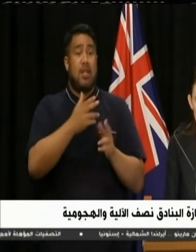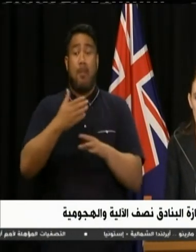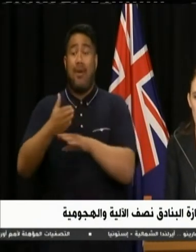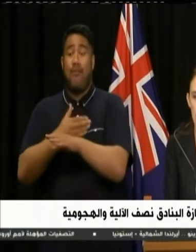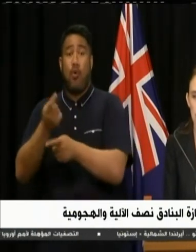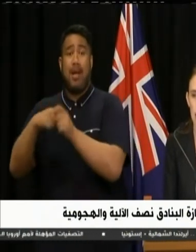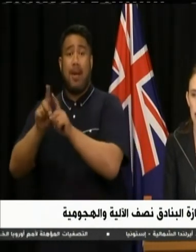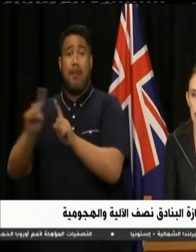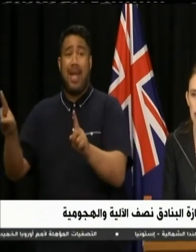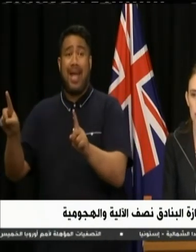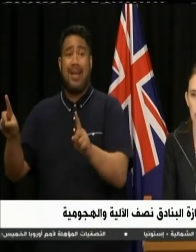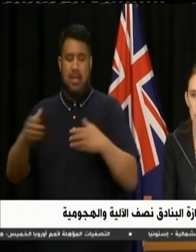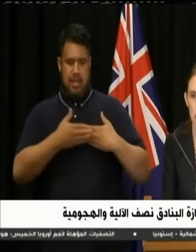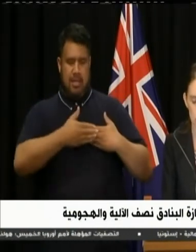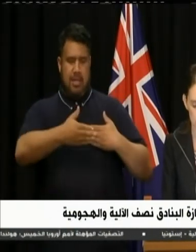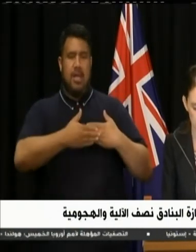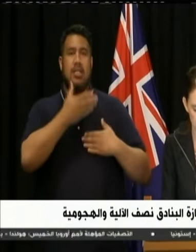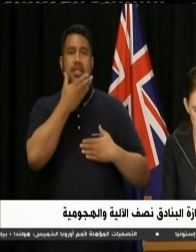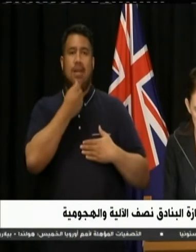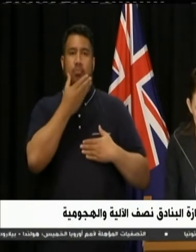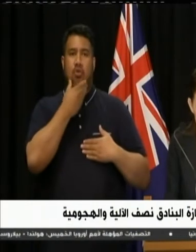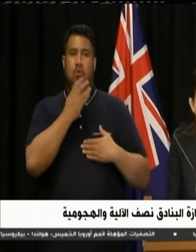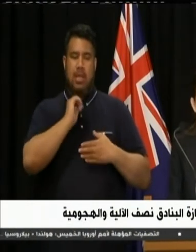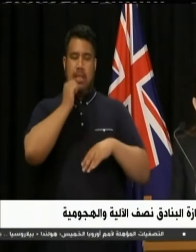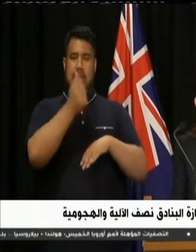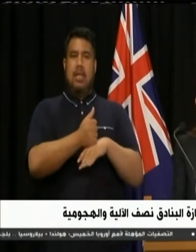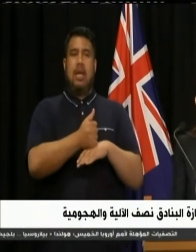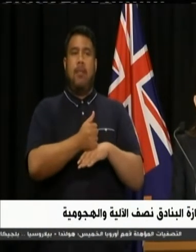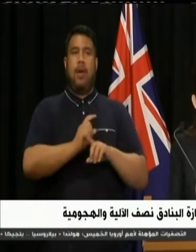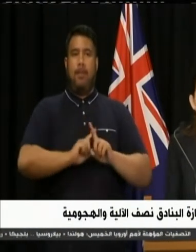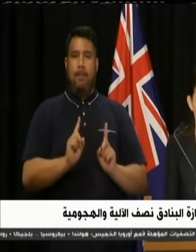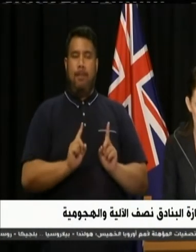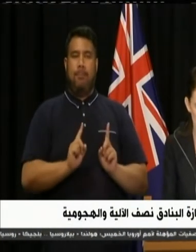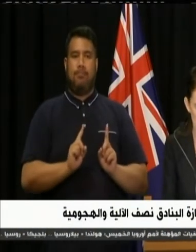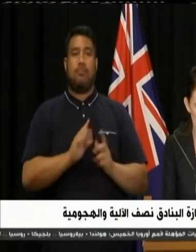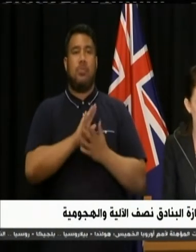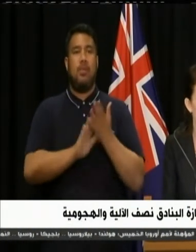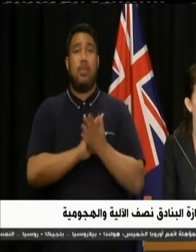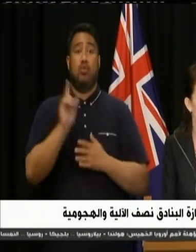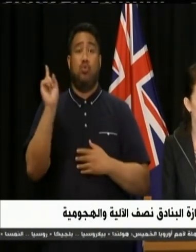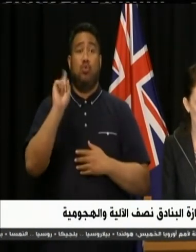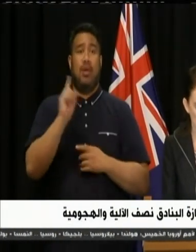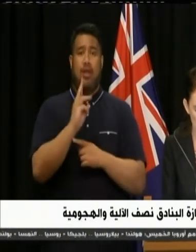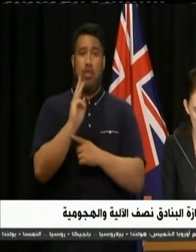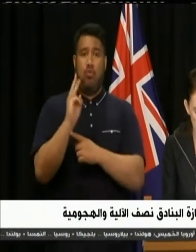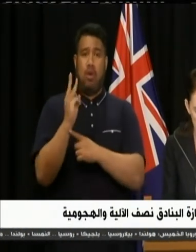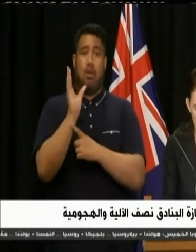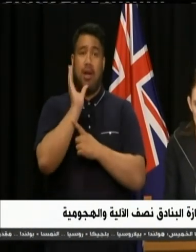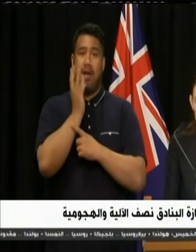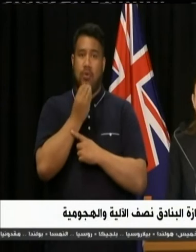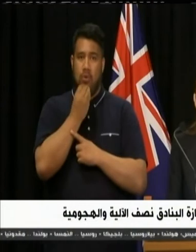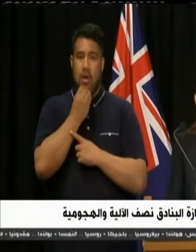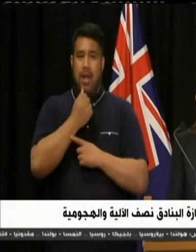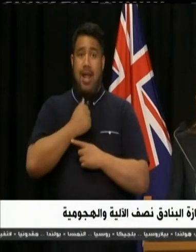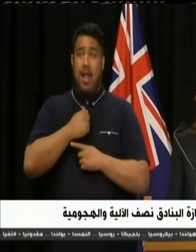أردرن أنها تتوقع صدور القانون الجديد بحلول 11 من أبريل المقبل، وسيتم إقرار آلية لاستعادة